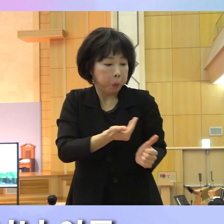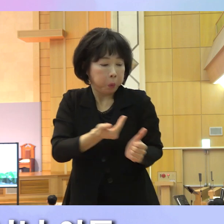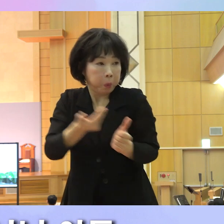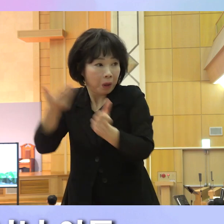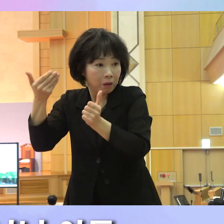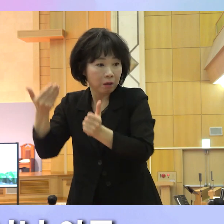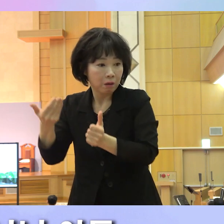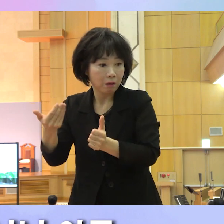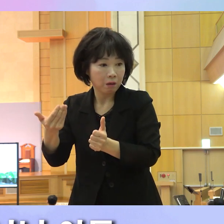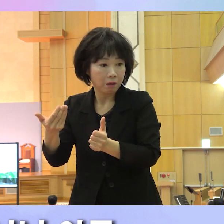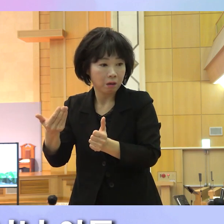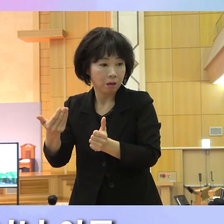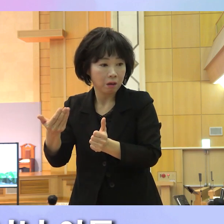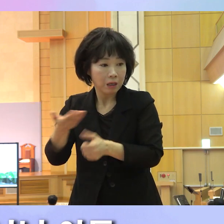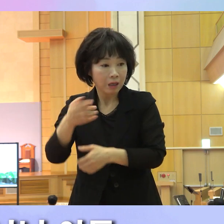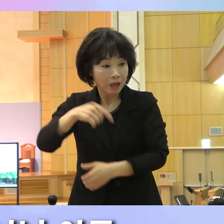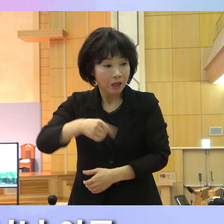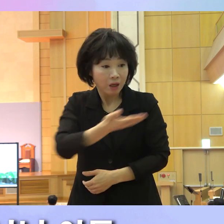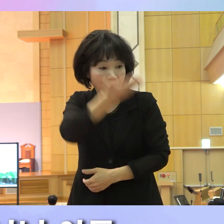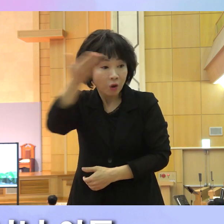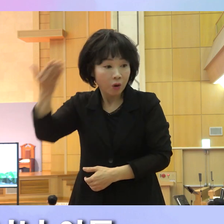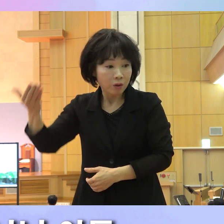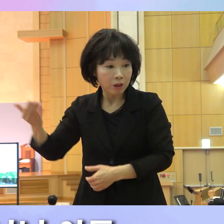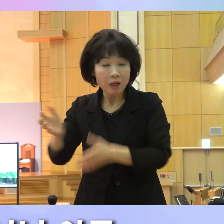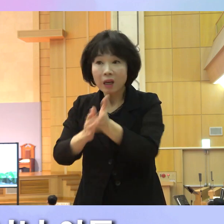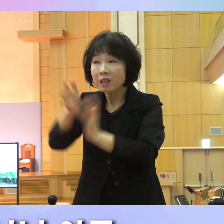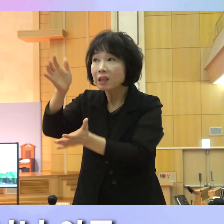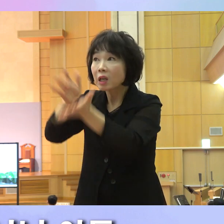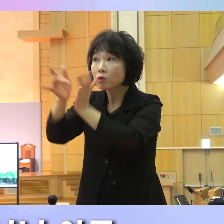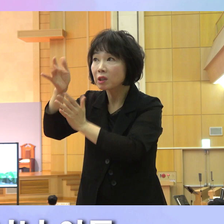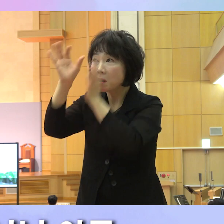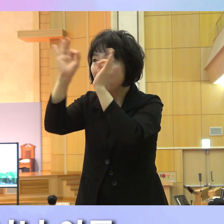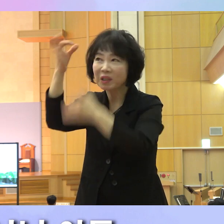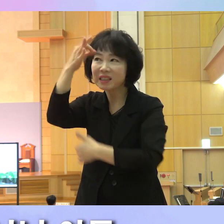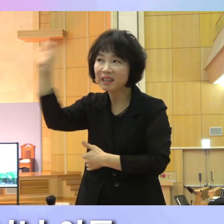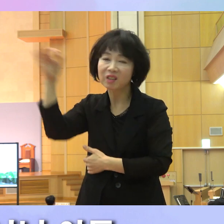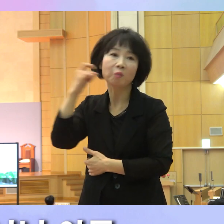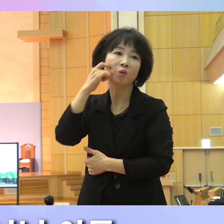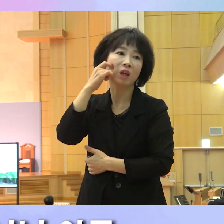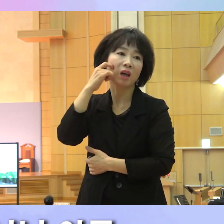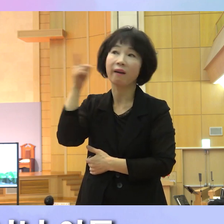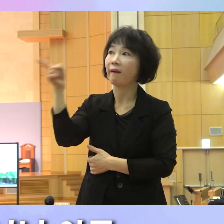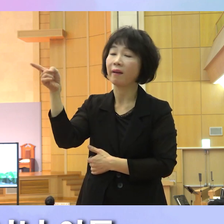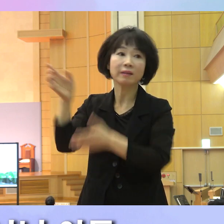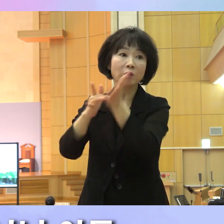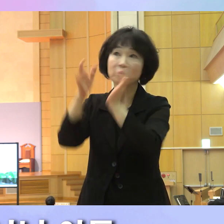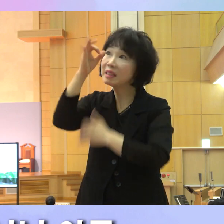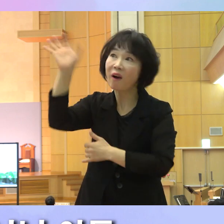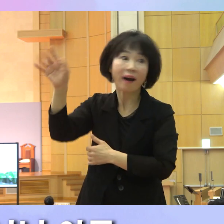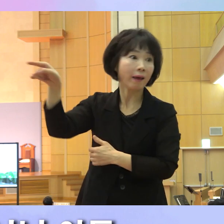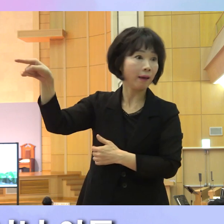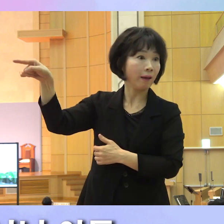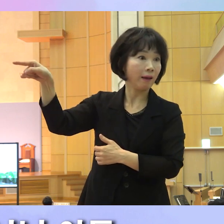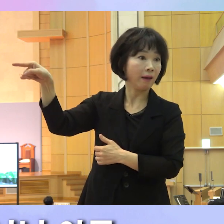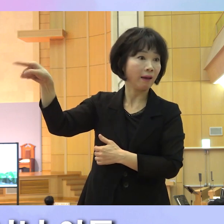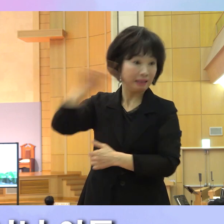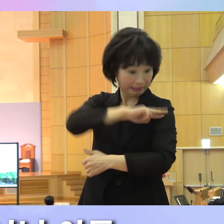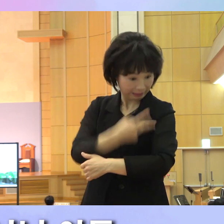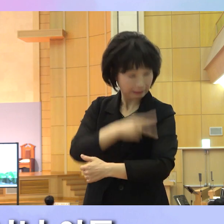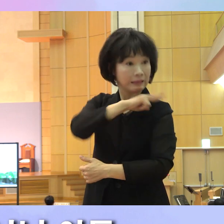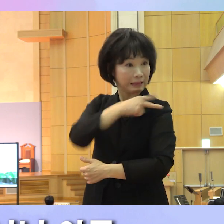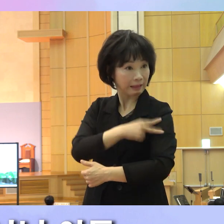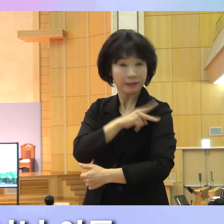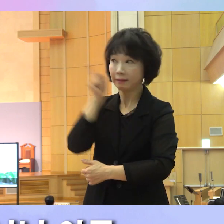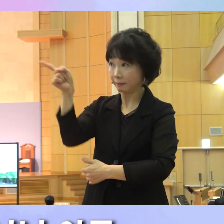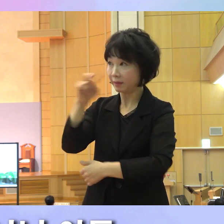죽었다가 살아난 주님을 의미하는데 주님을 부인하는 거죠. 그들은 뭐라고 하냐? 죽었다가 살아나신 주님을